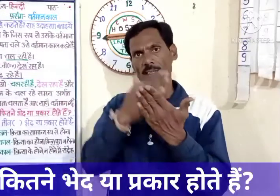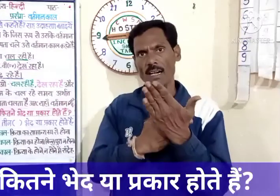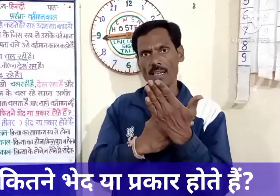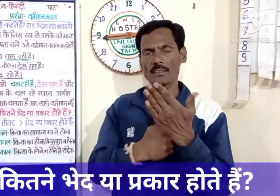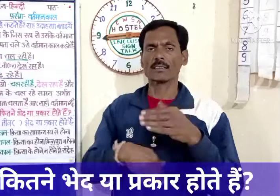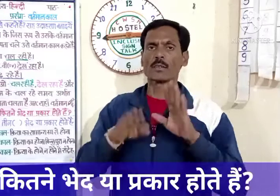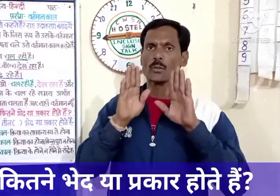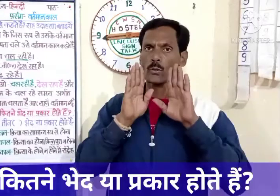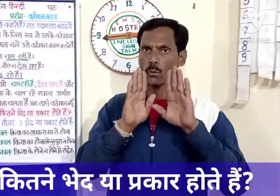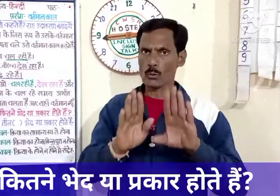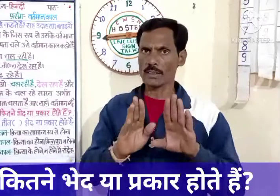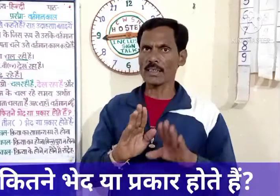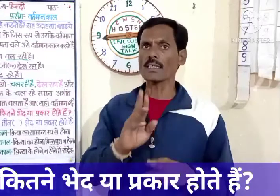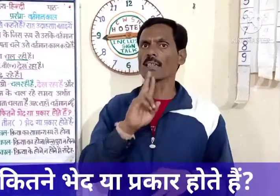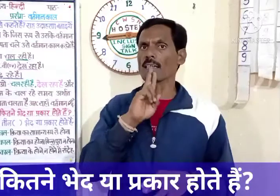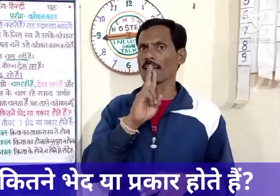प्रकार होते हैं?